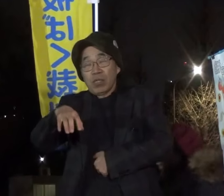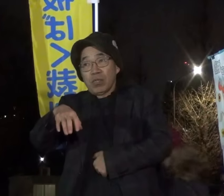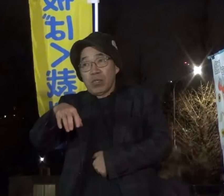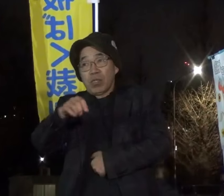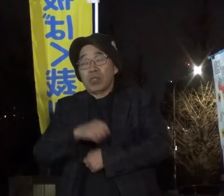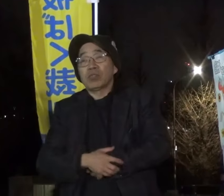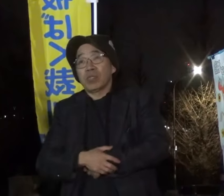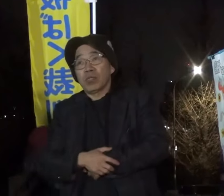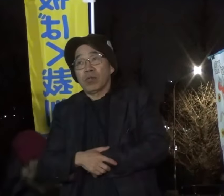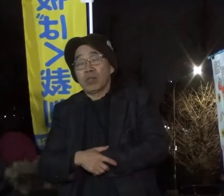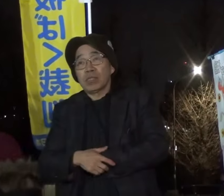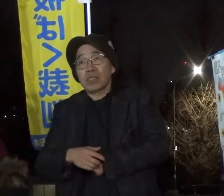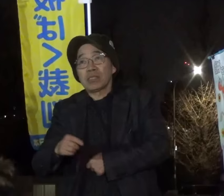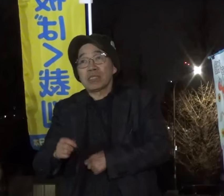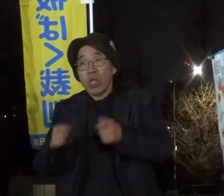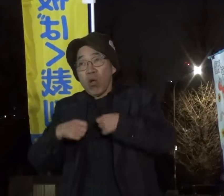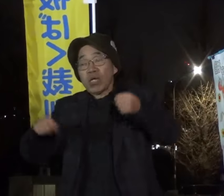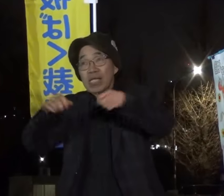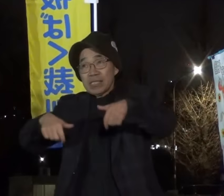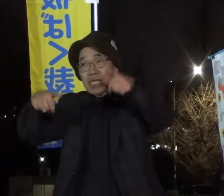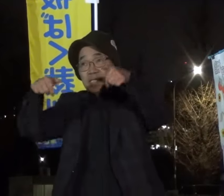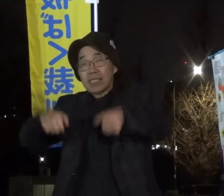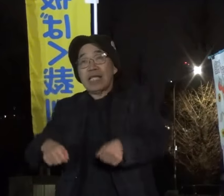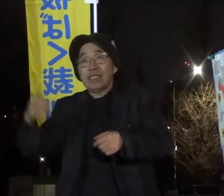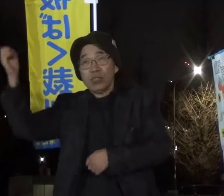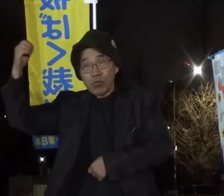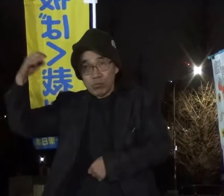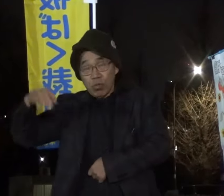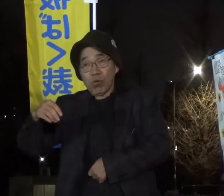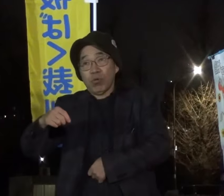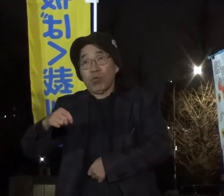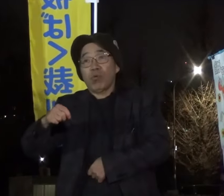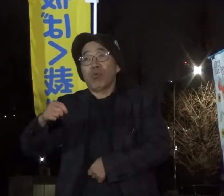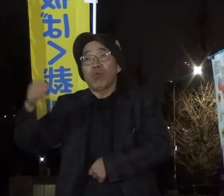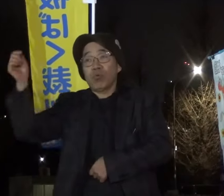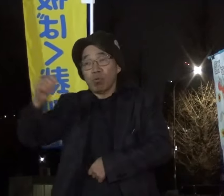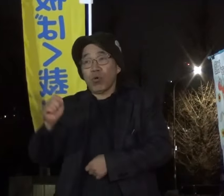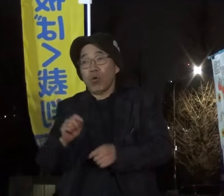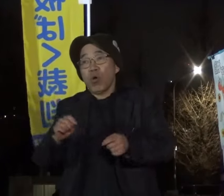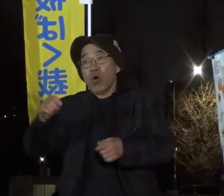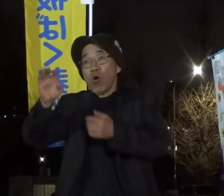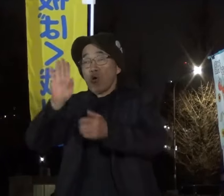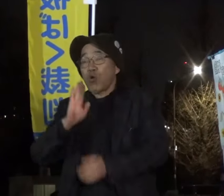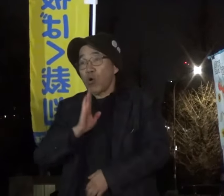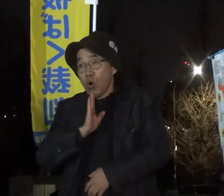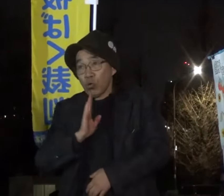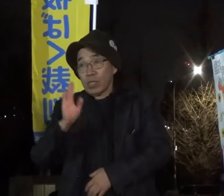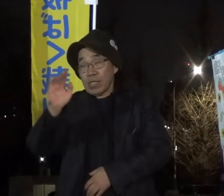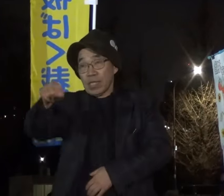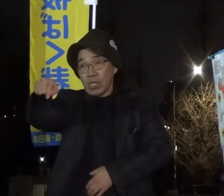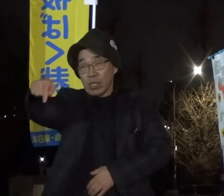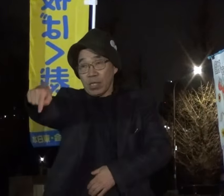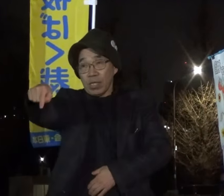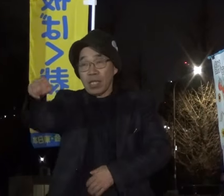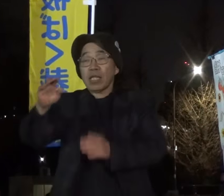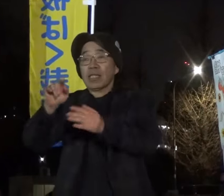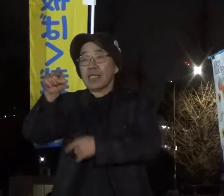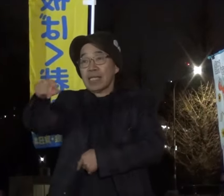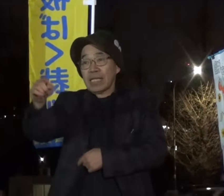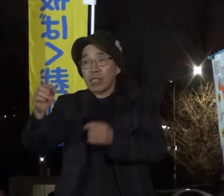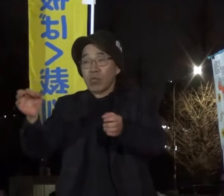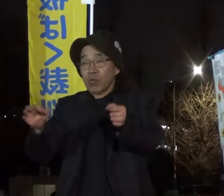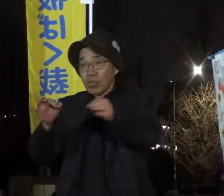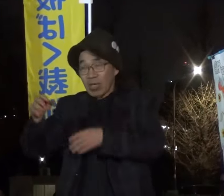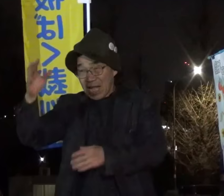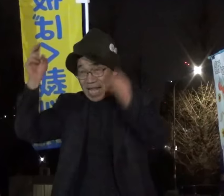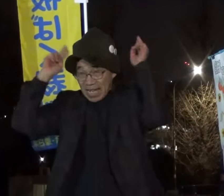が、大阪の関西電力の本店前で大規模な包囲抗議行動を行います。数千の規模でできると思